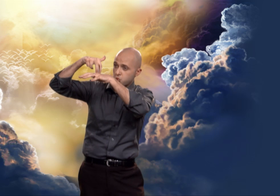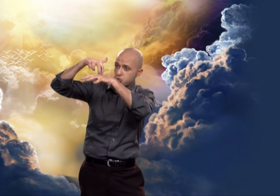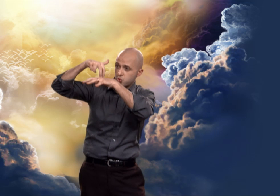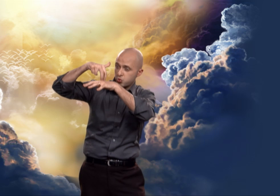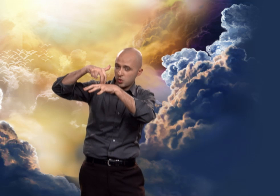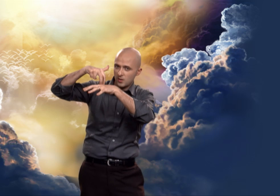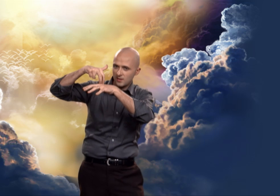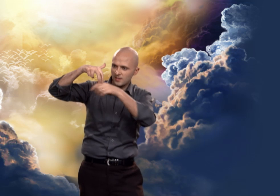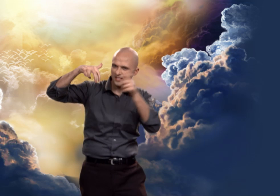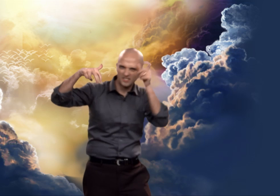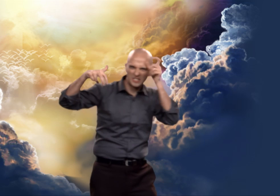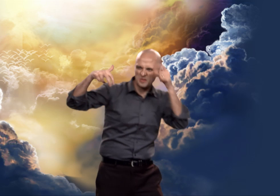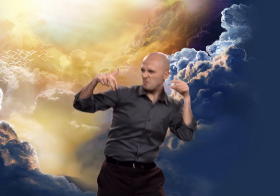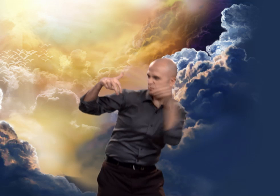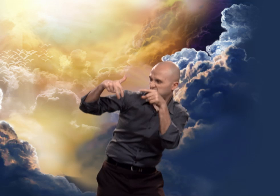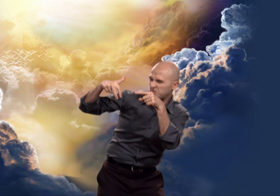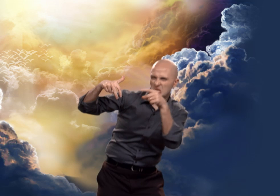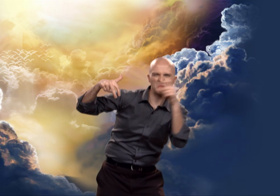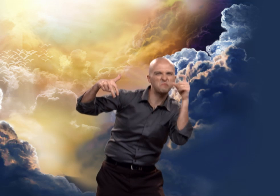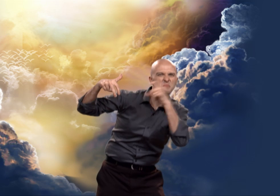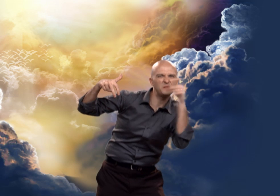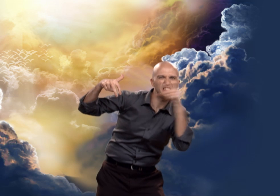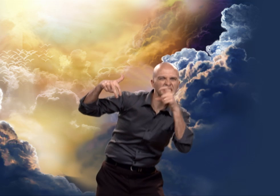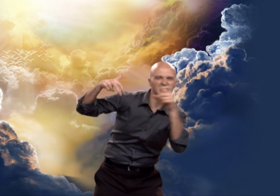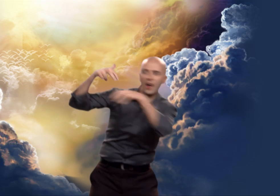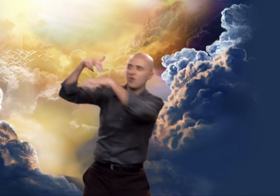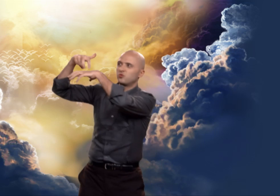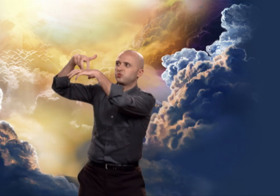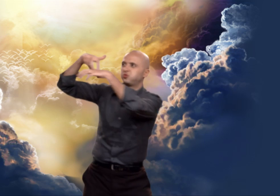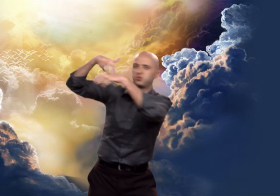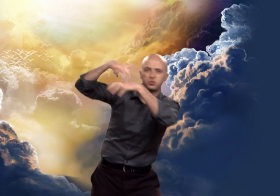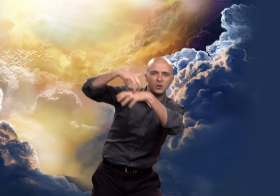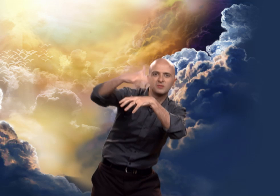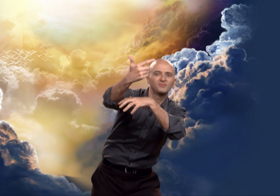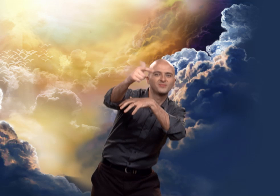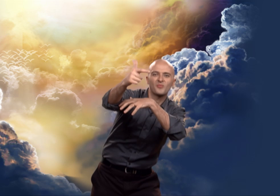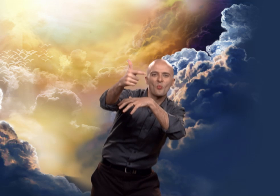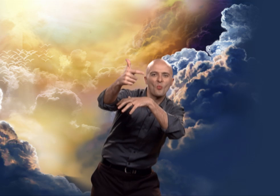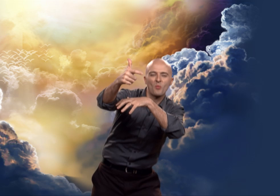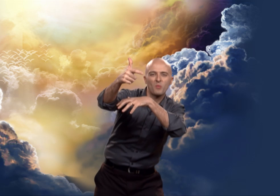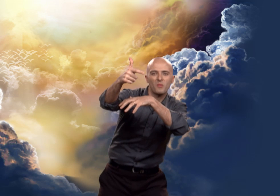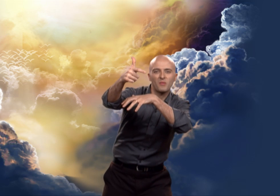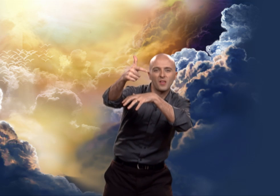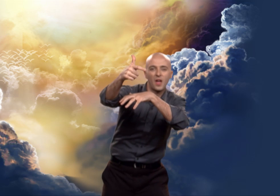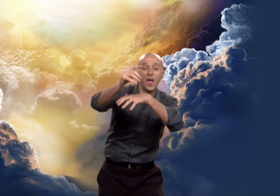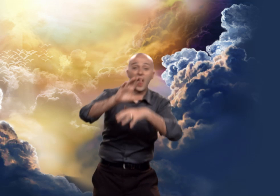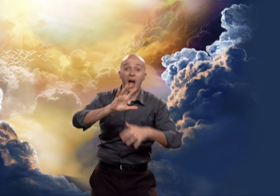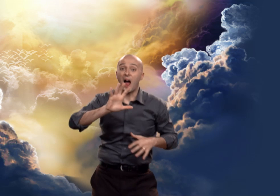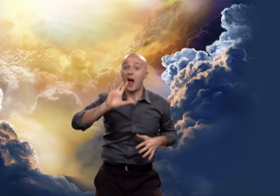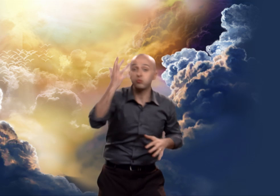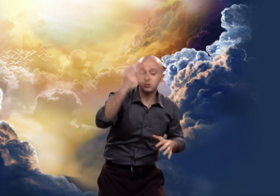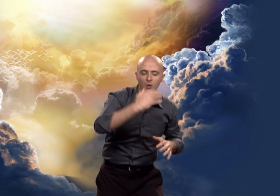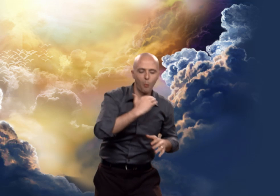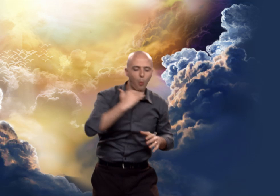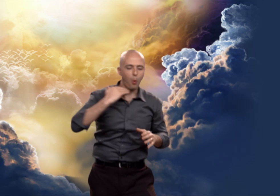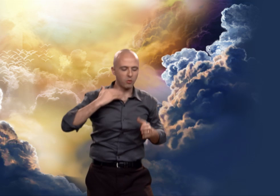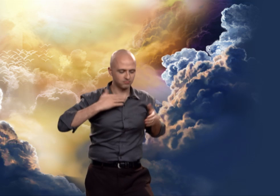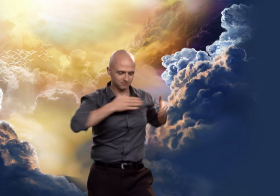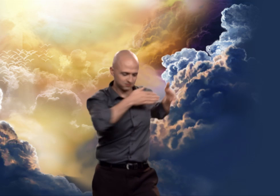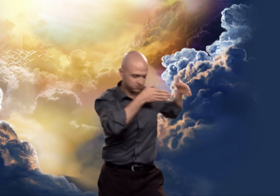a Cristo. São árvores infrutíferas que excluem a luz do sol de outras plantas, fazendo-as atrofiar-se